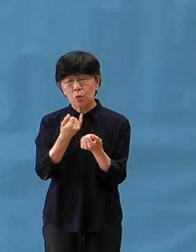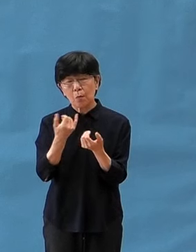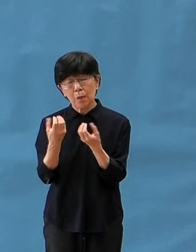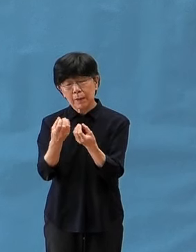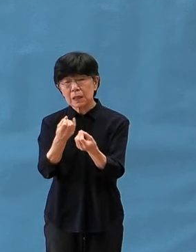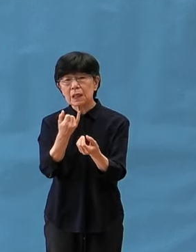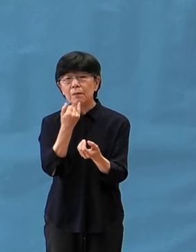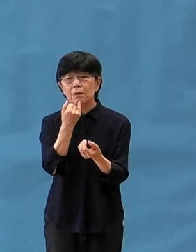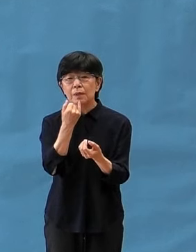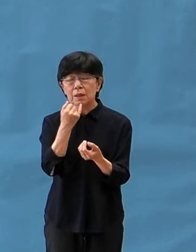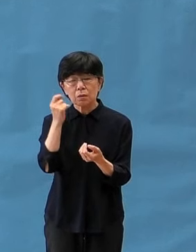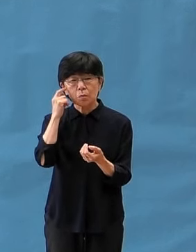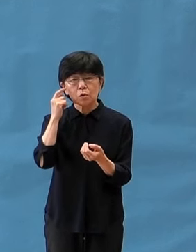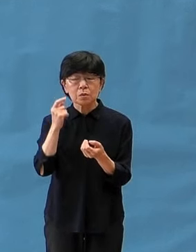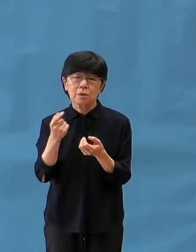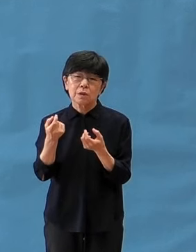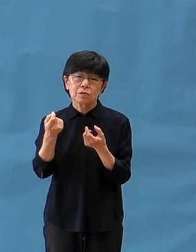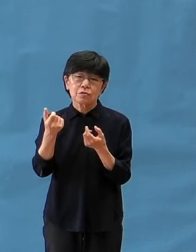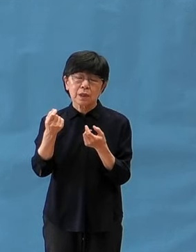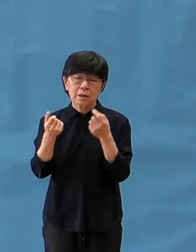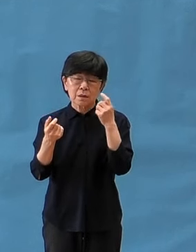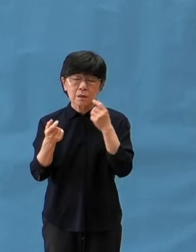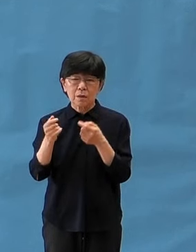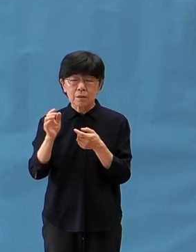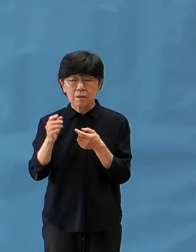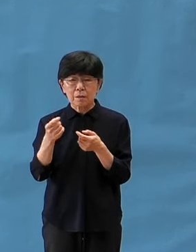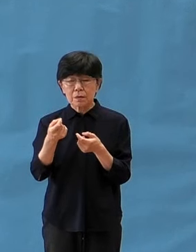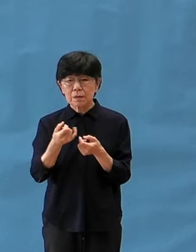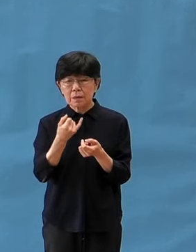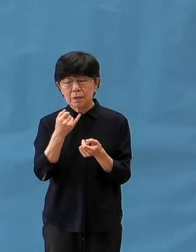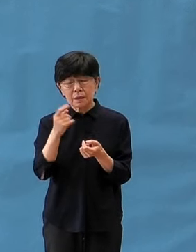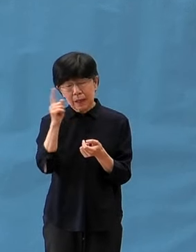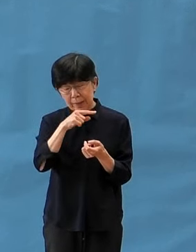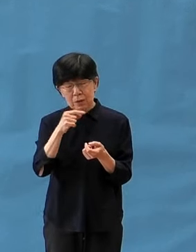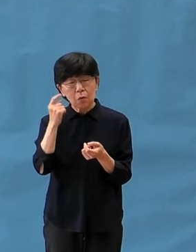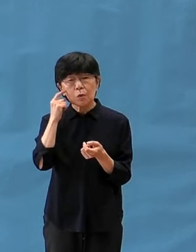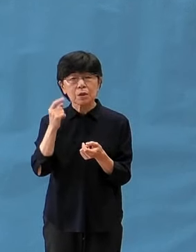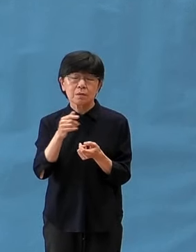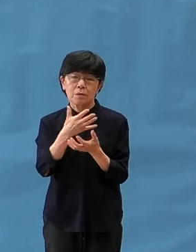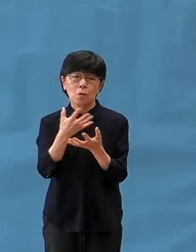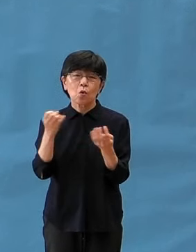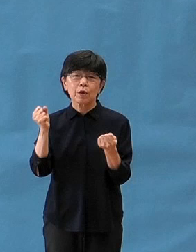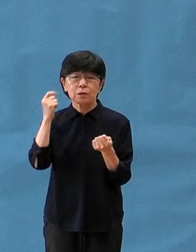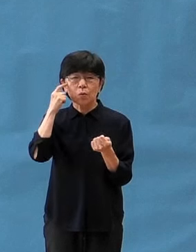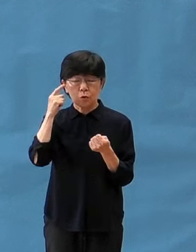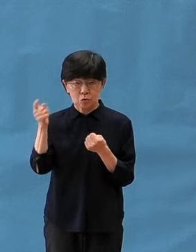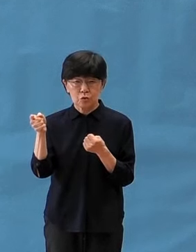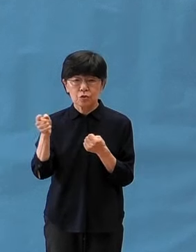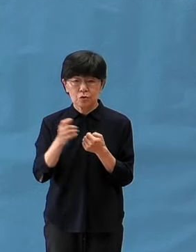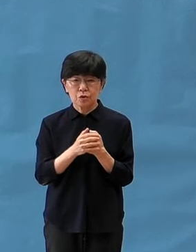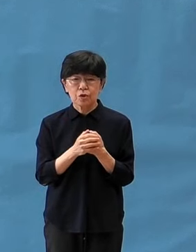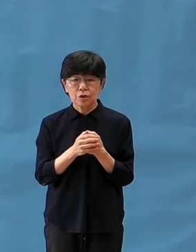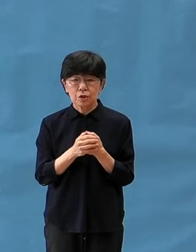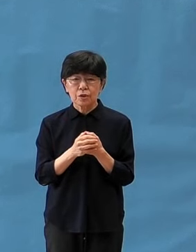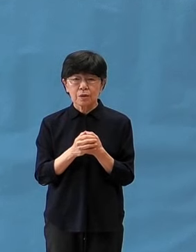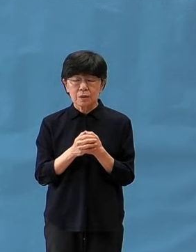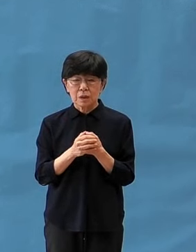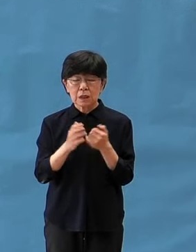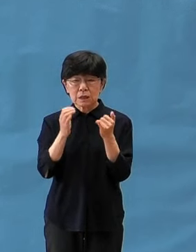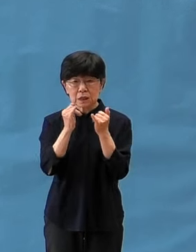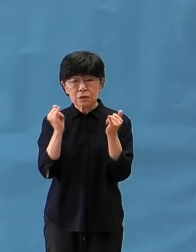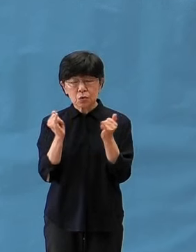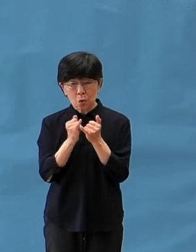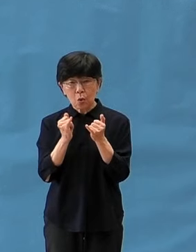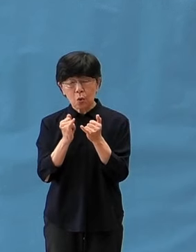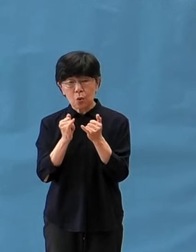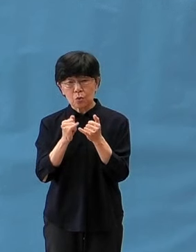れを緩和していく。で、その人口でその雇用を、人口のもとになる雇用を地方